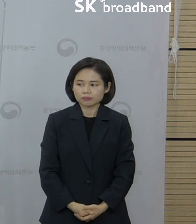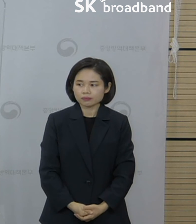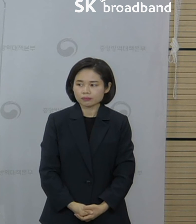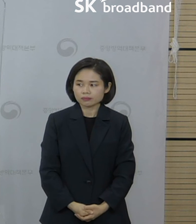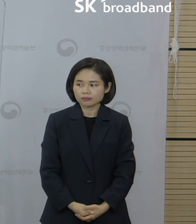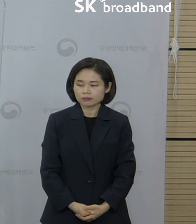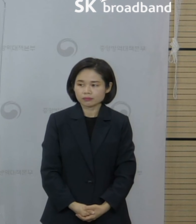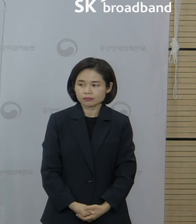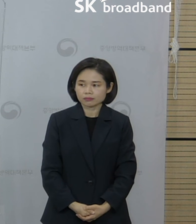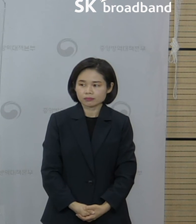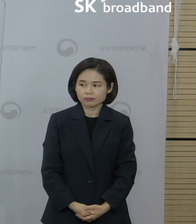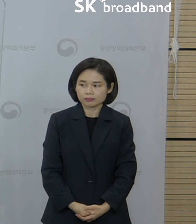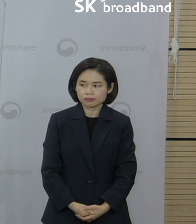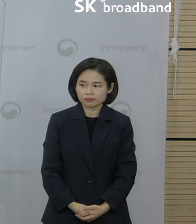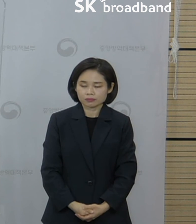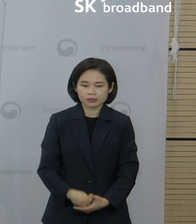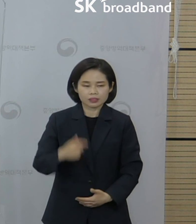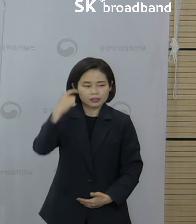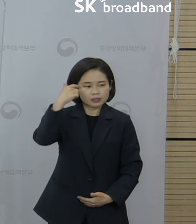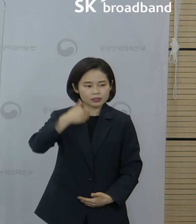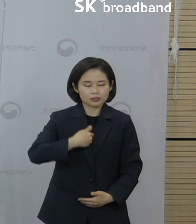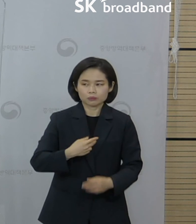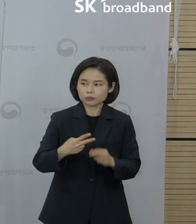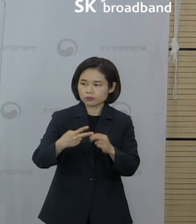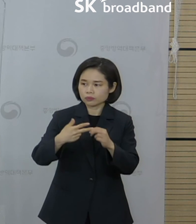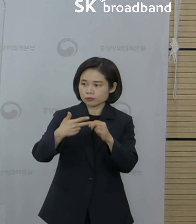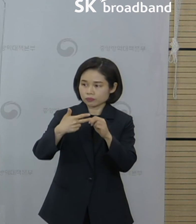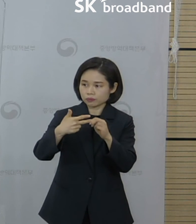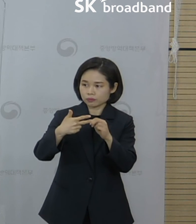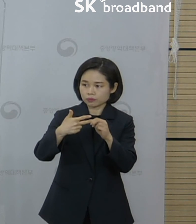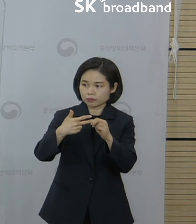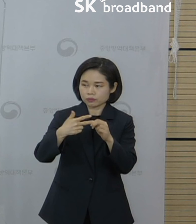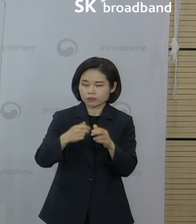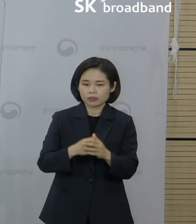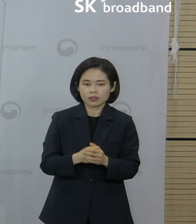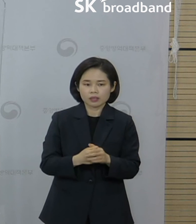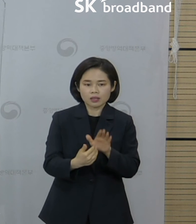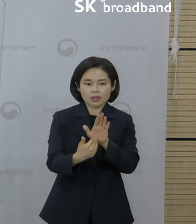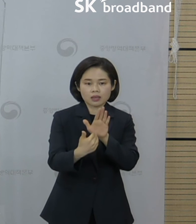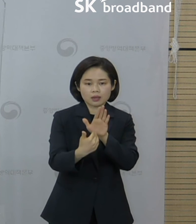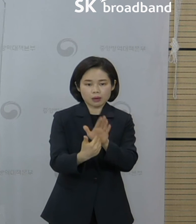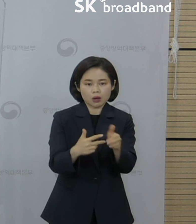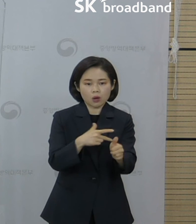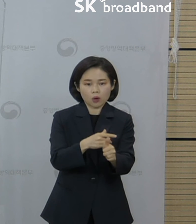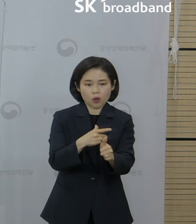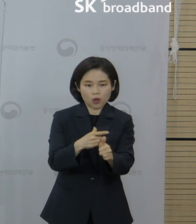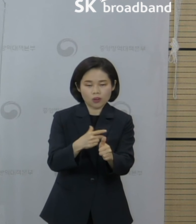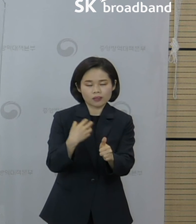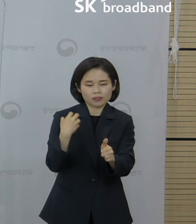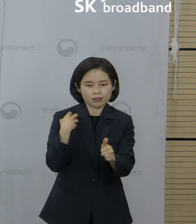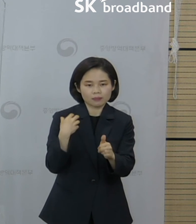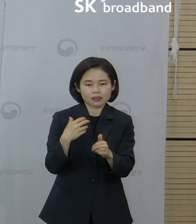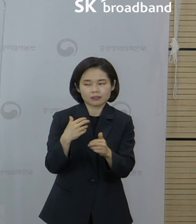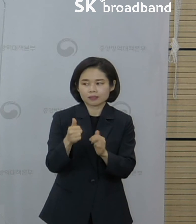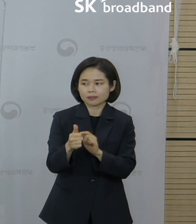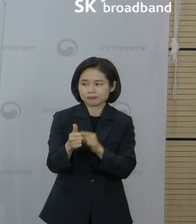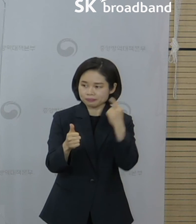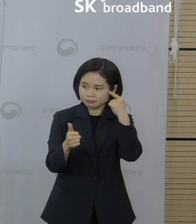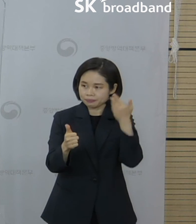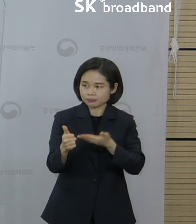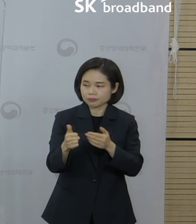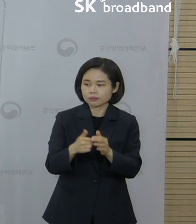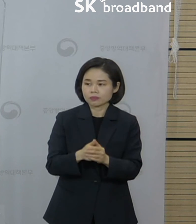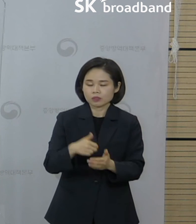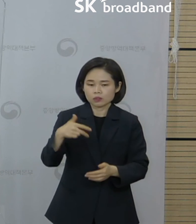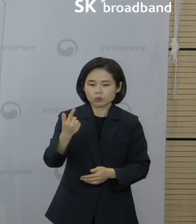네, 일곱 번째 질문 예방접종 관리 반장께 질문 드리겠습니다. 조선일보 김성모 기자님